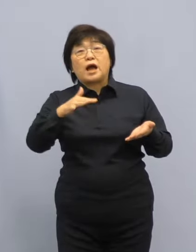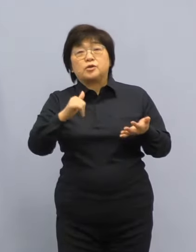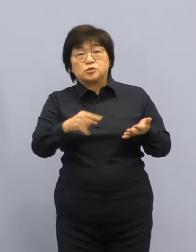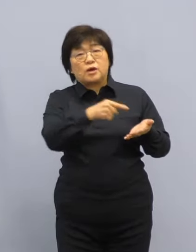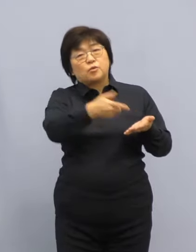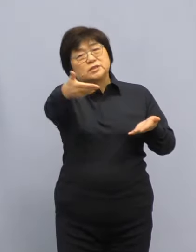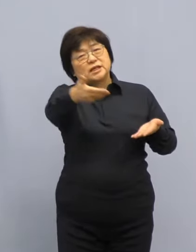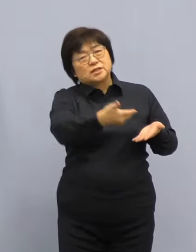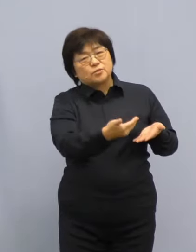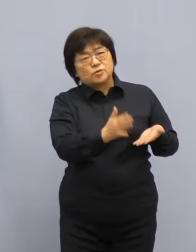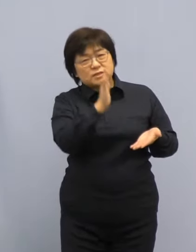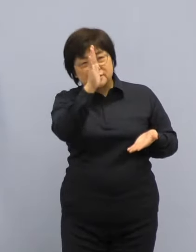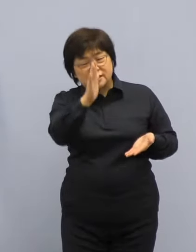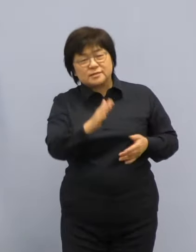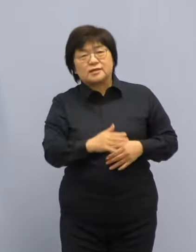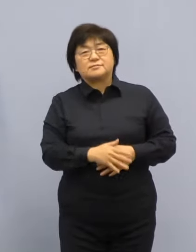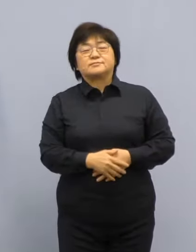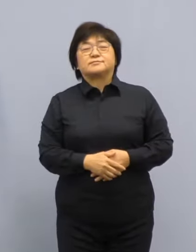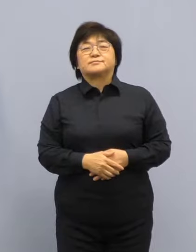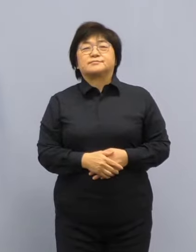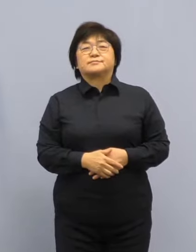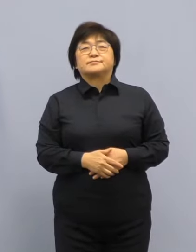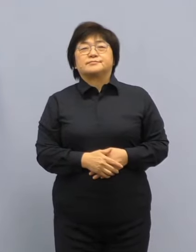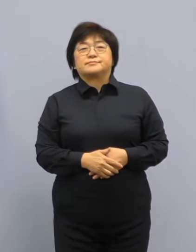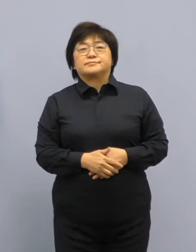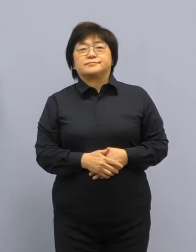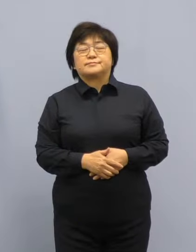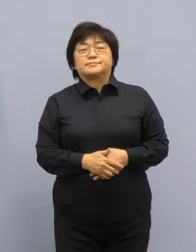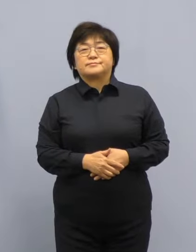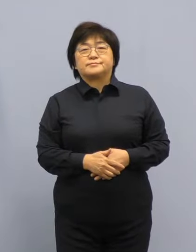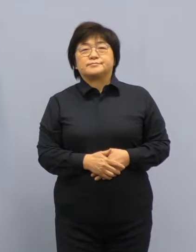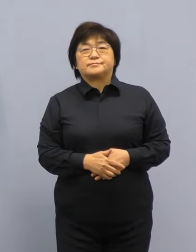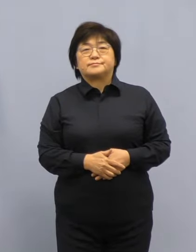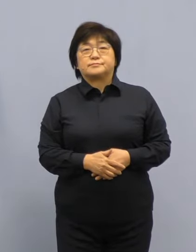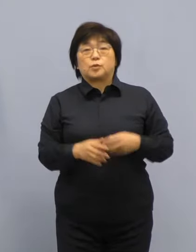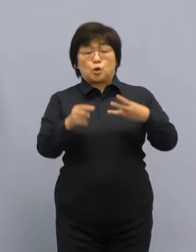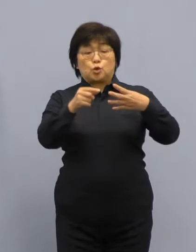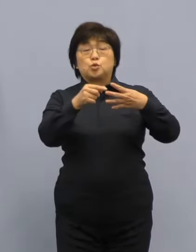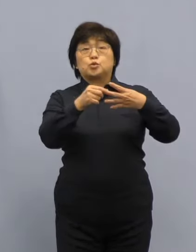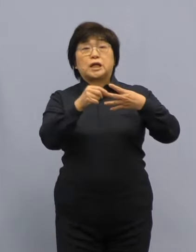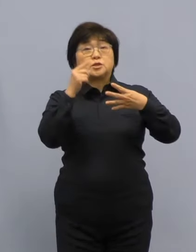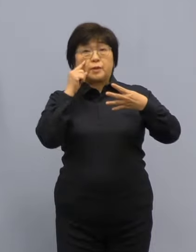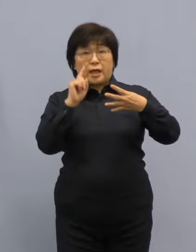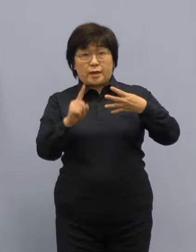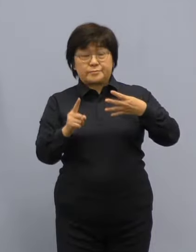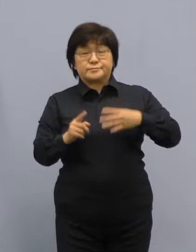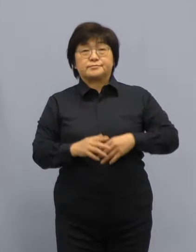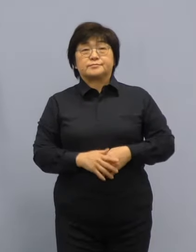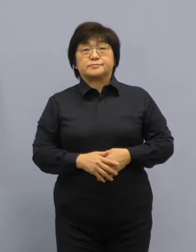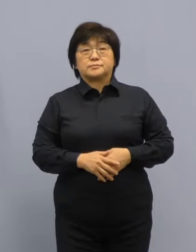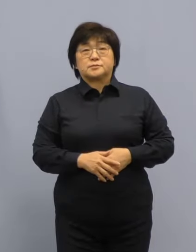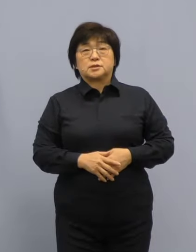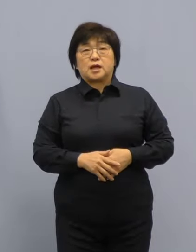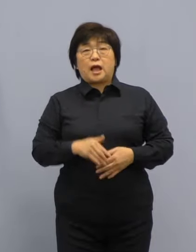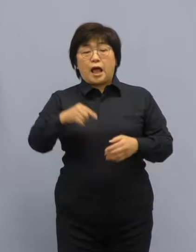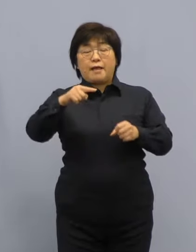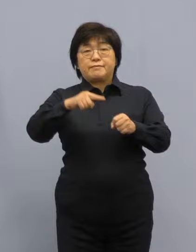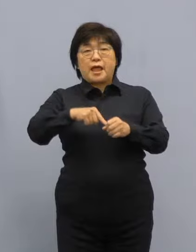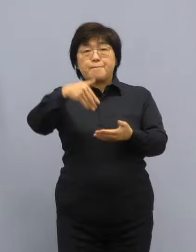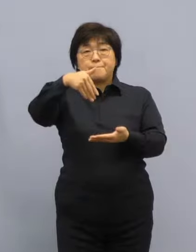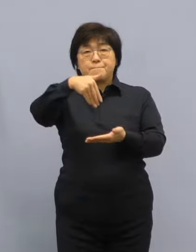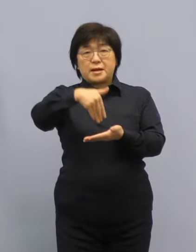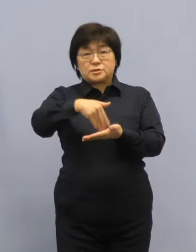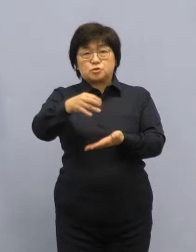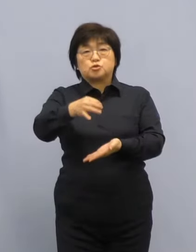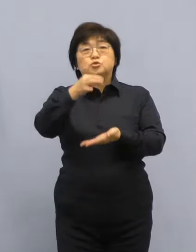ちらの方でご確認をいただければと思います。そして、2つ目なんですけども、お歳暮における県産品の愛用につい